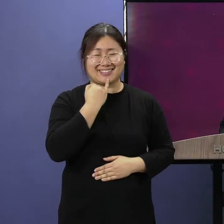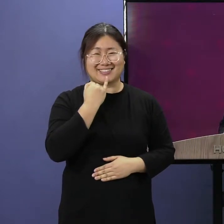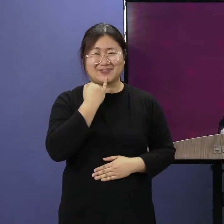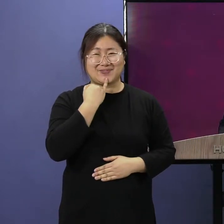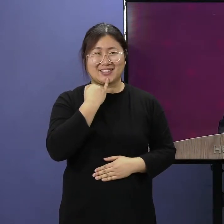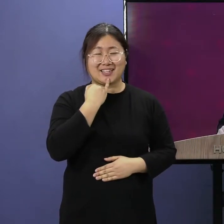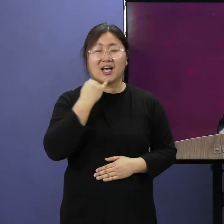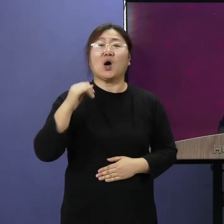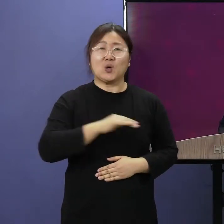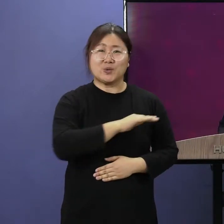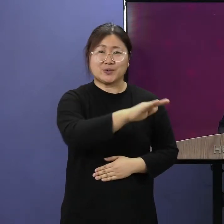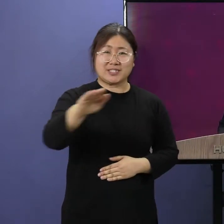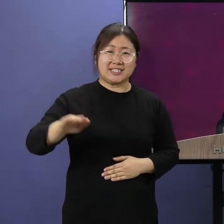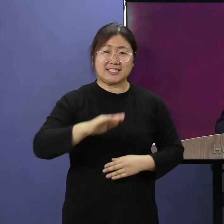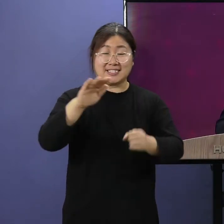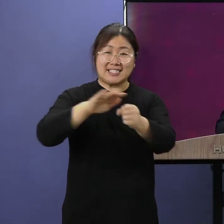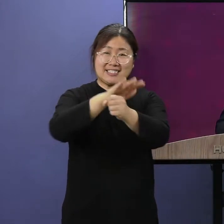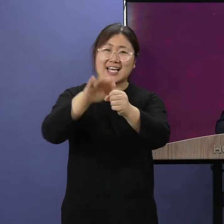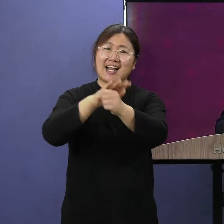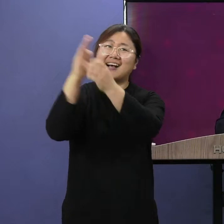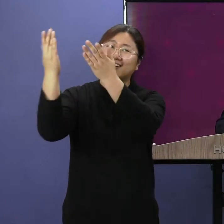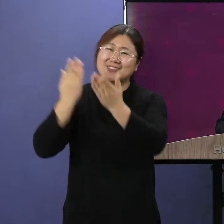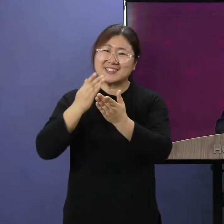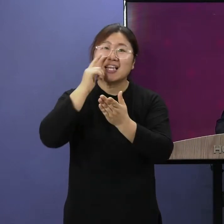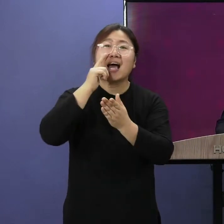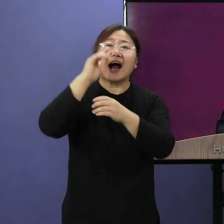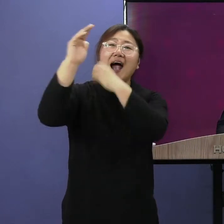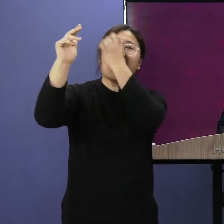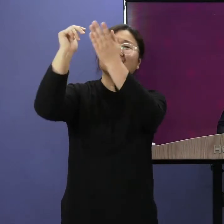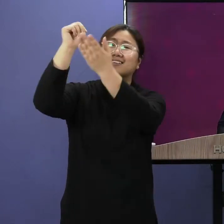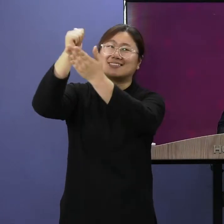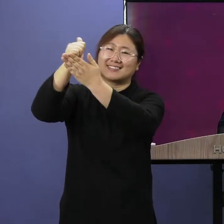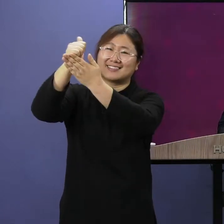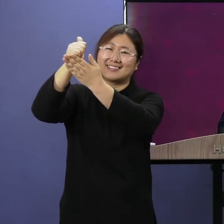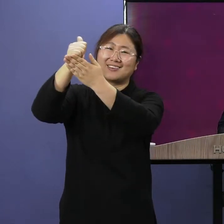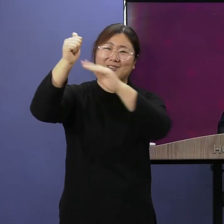우리를 사랑하신 하나님께서 우리와 함께하고 계시니까요.